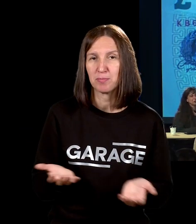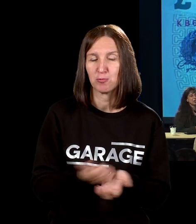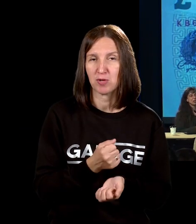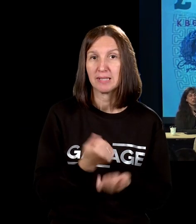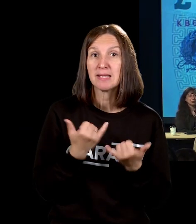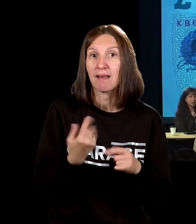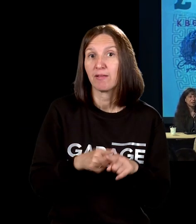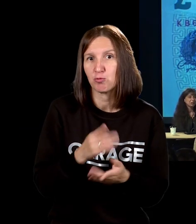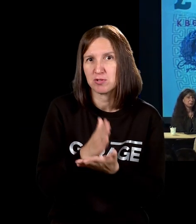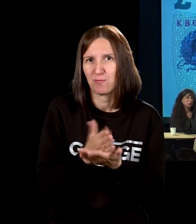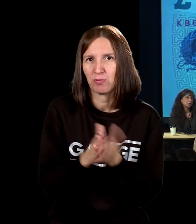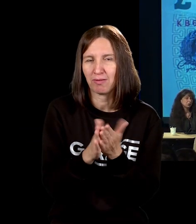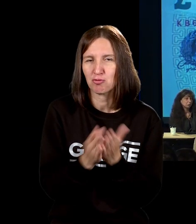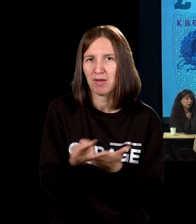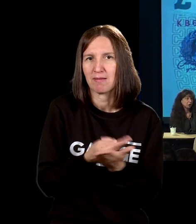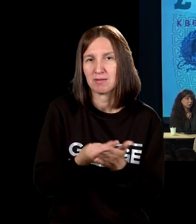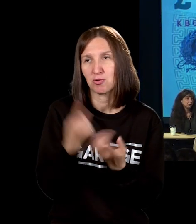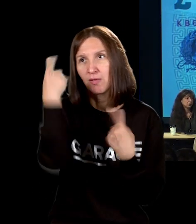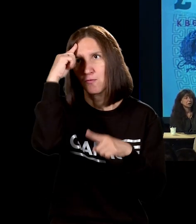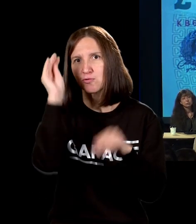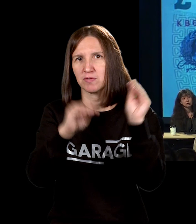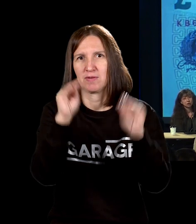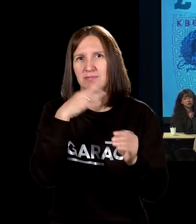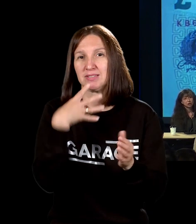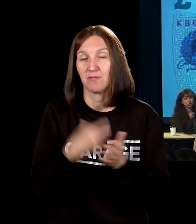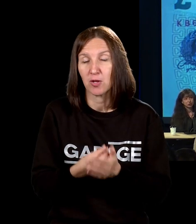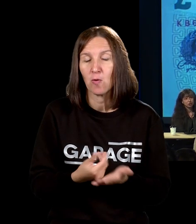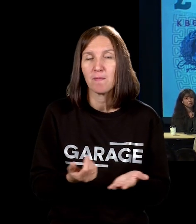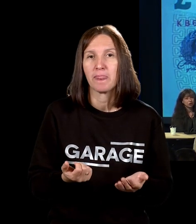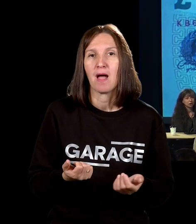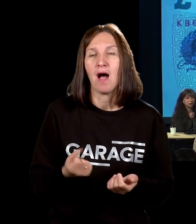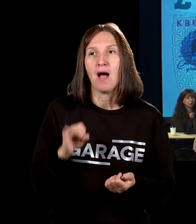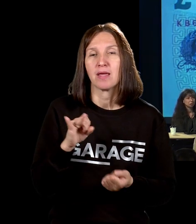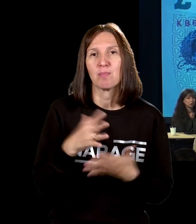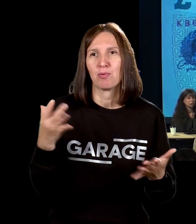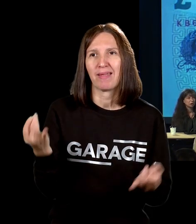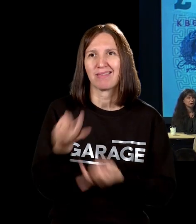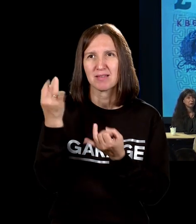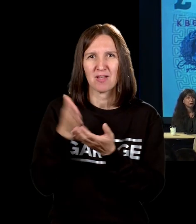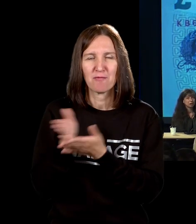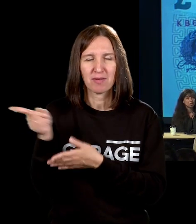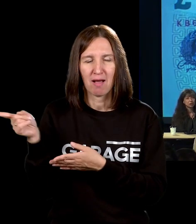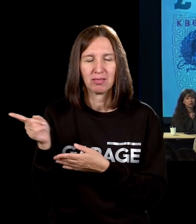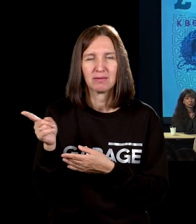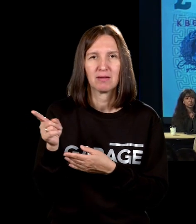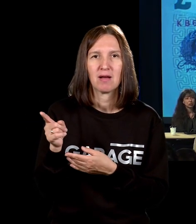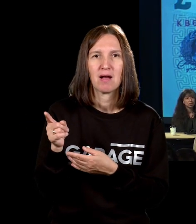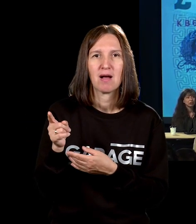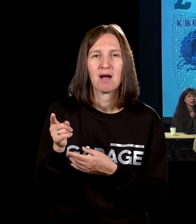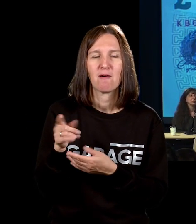с вандализмом был, когда братья Чепмены дорисовали английские деньги. Это была акция, которую они устраивали на